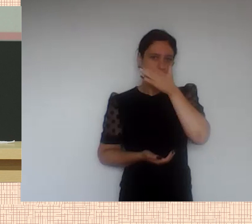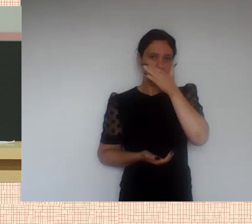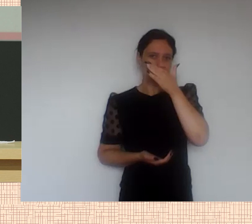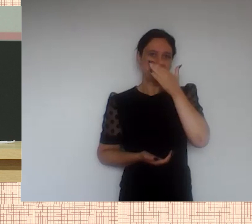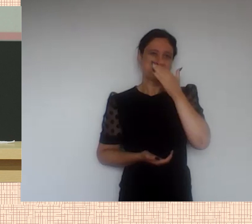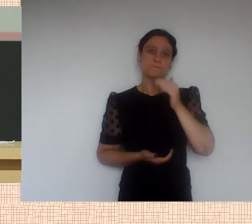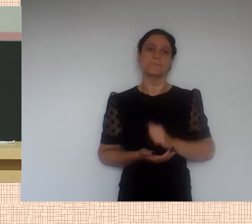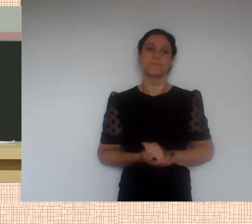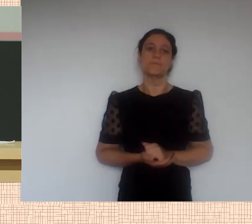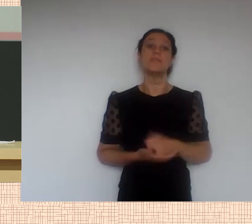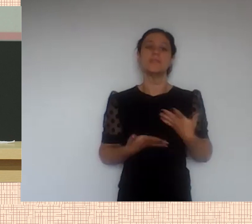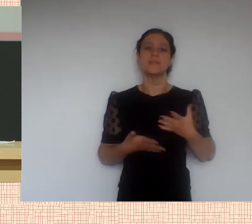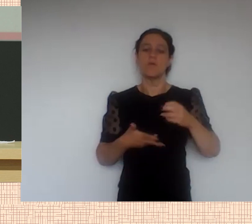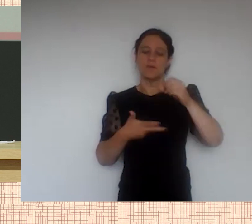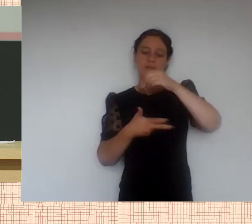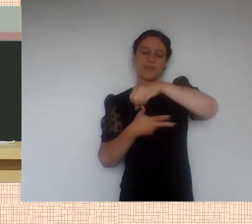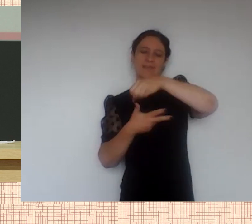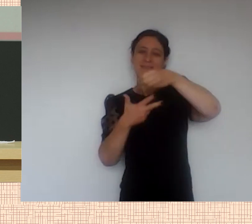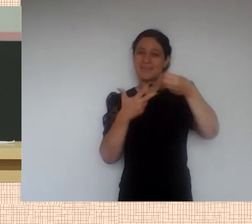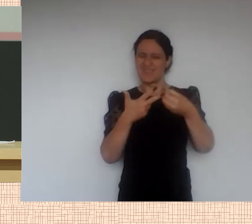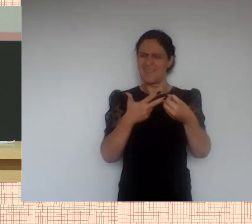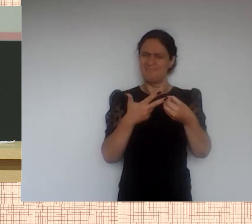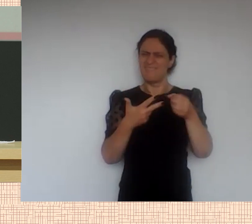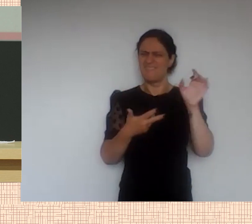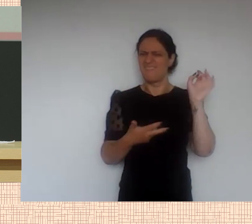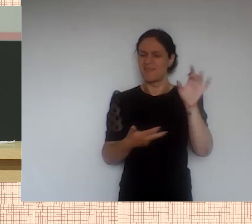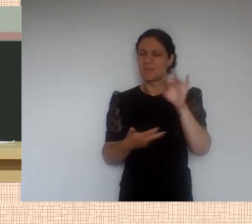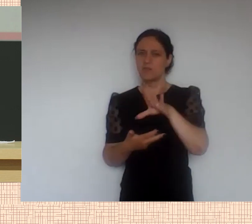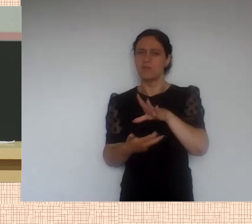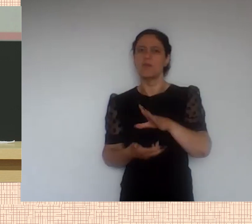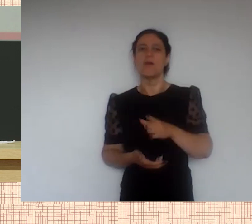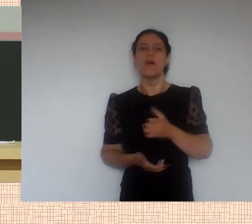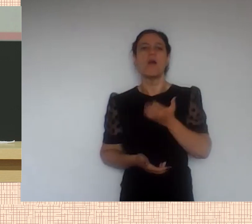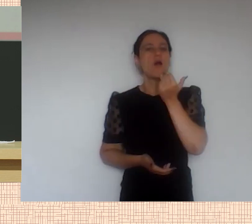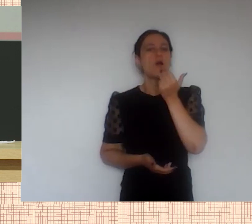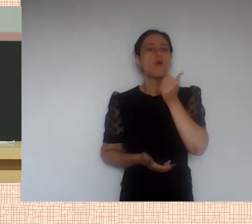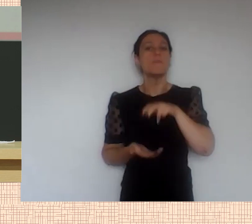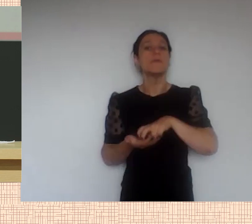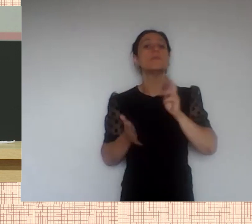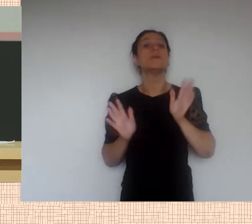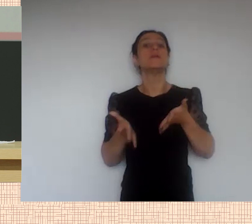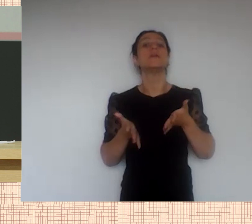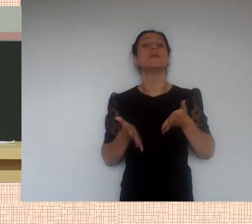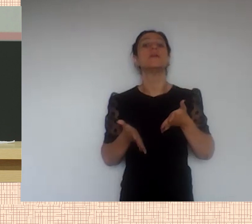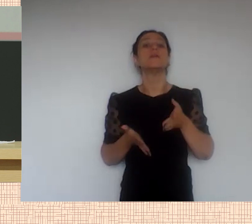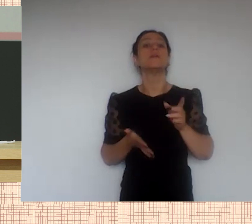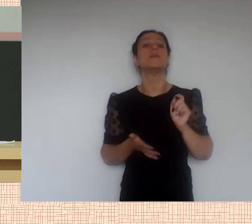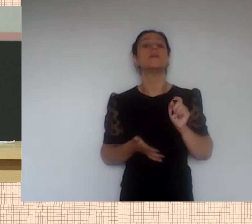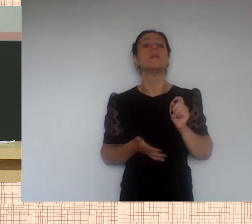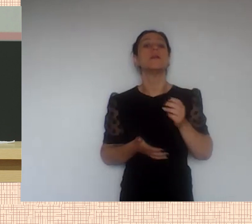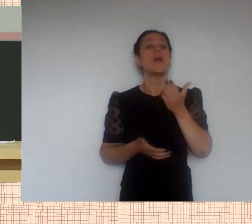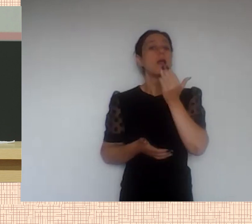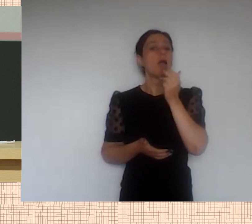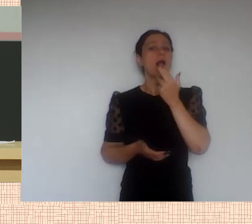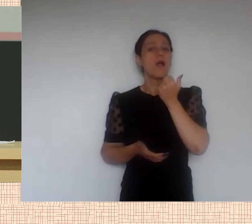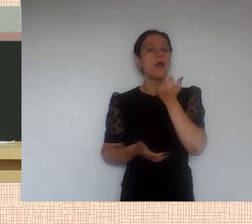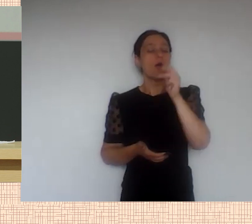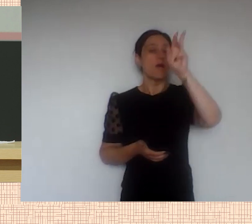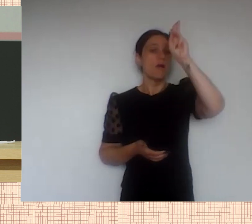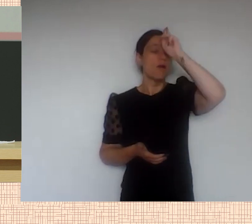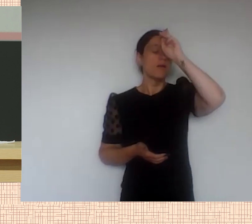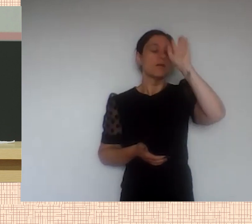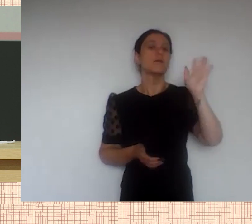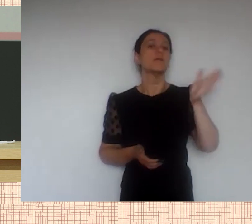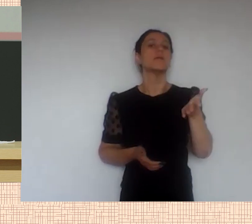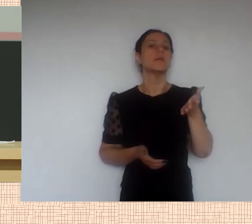Leva para cada célula. A célula do seu... Por que vocês... Quem tomou café da manhã hoje? Quem vai almoçar